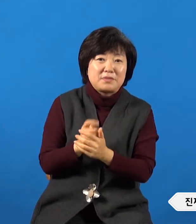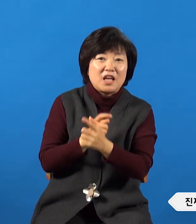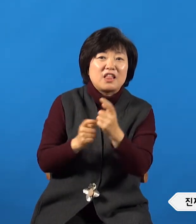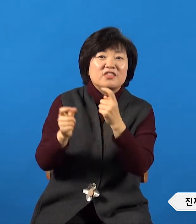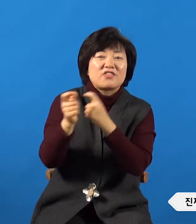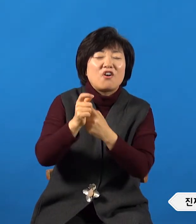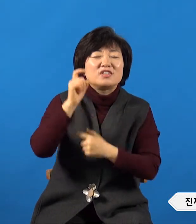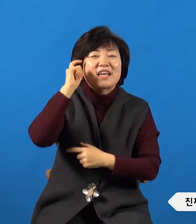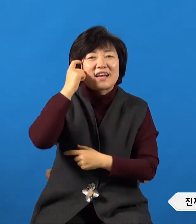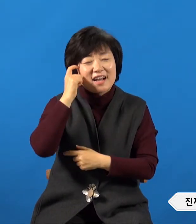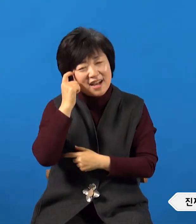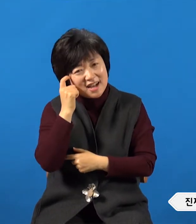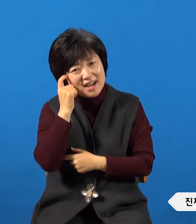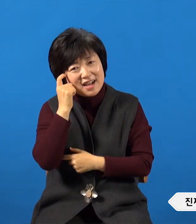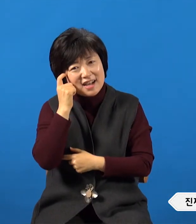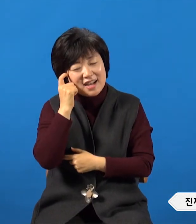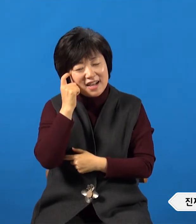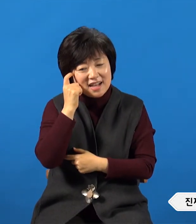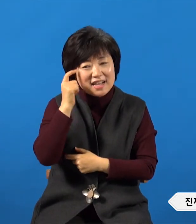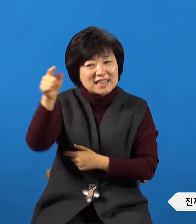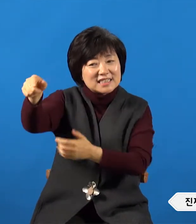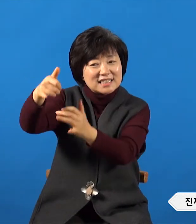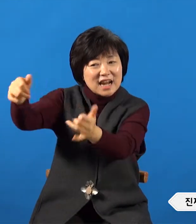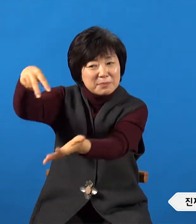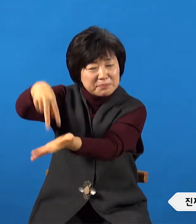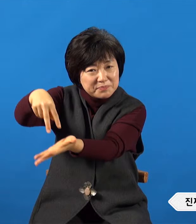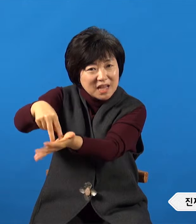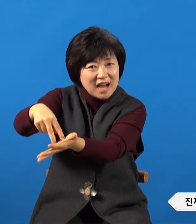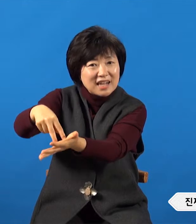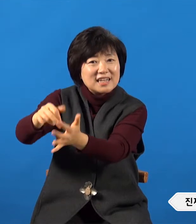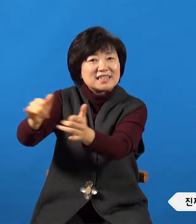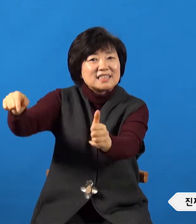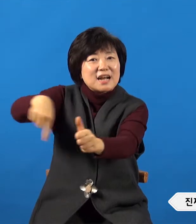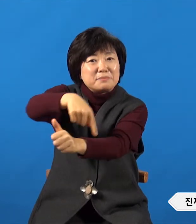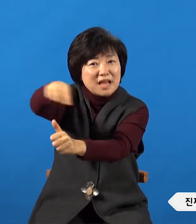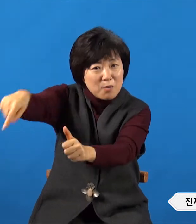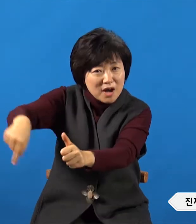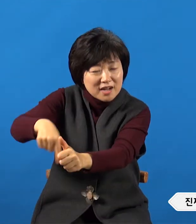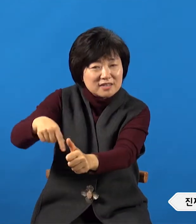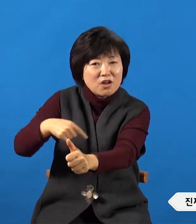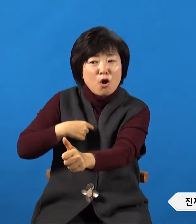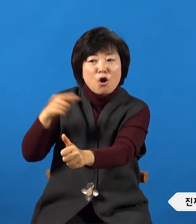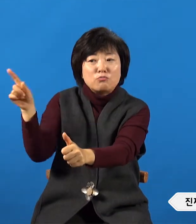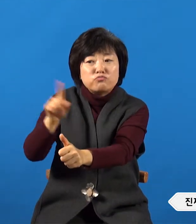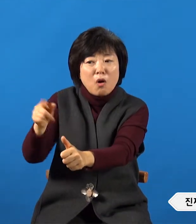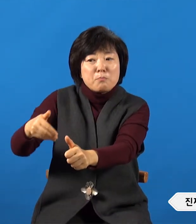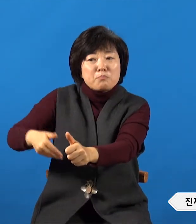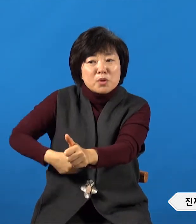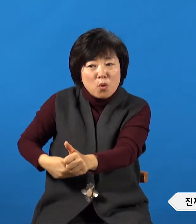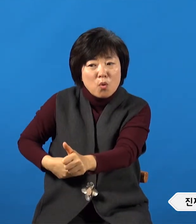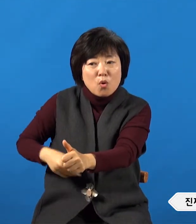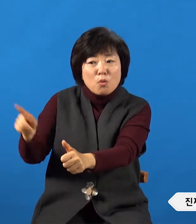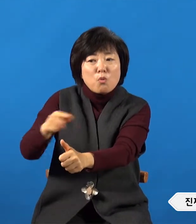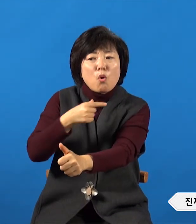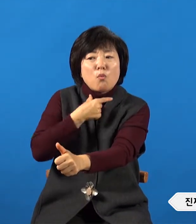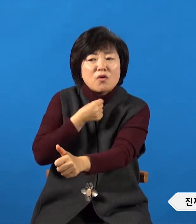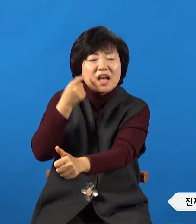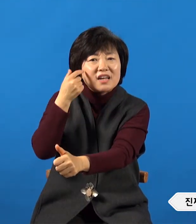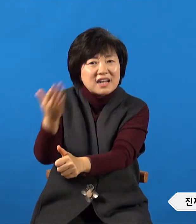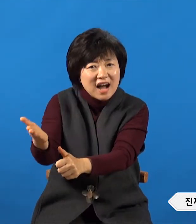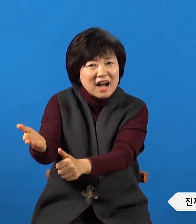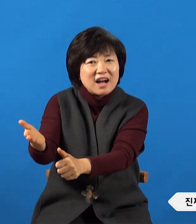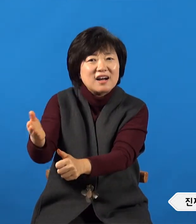더 생각해야 합니다. 그 입장에서, 그 상황에서 어떻게 무엇을 필요로 하고